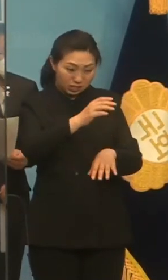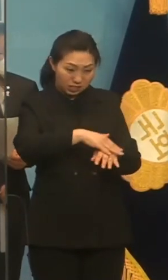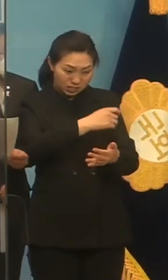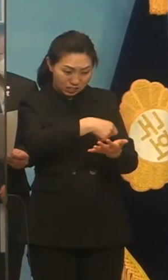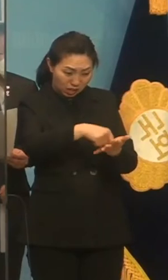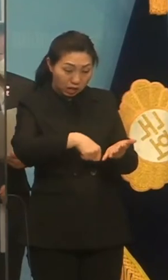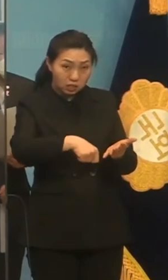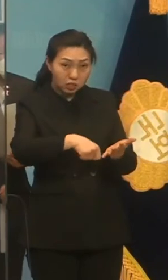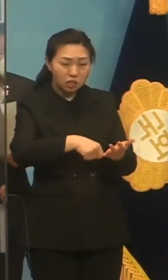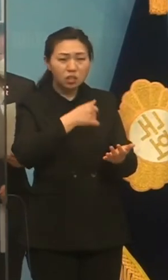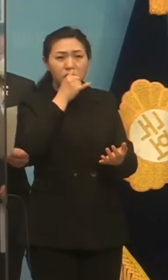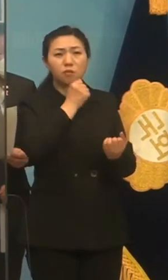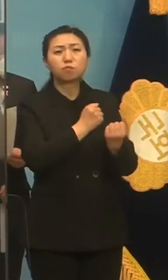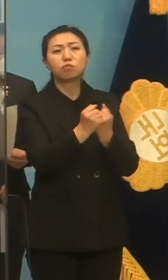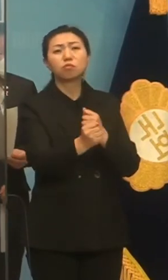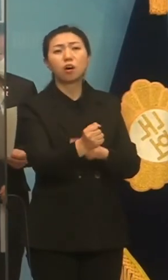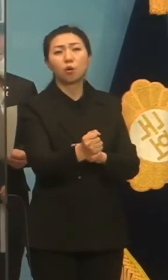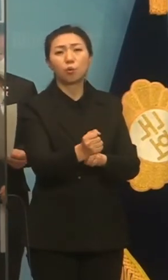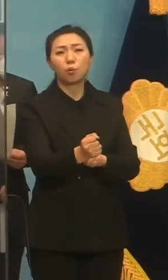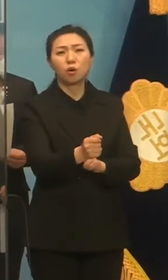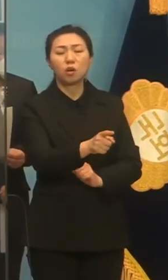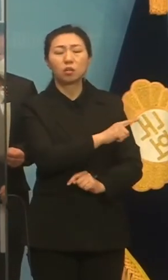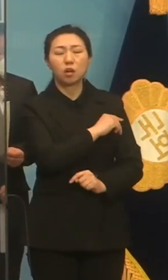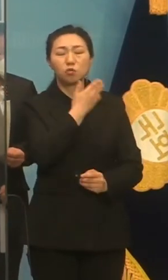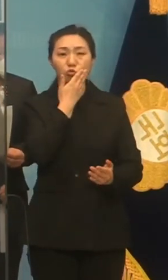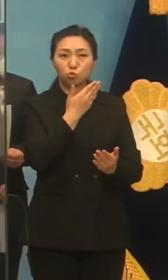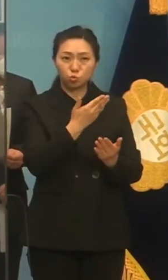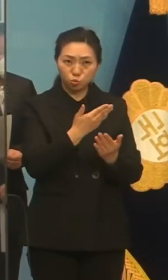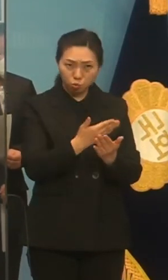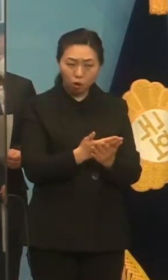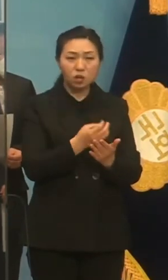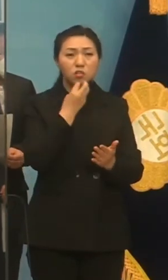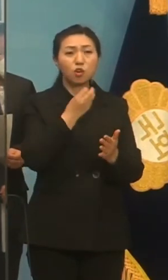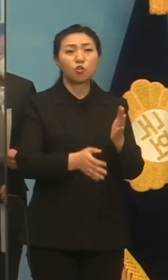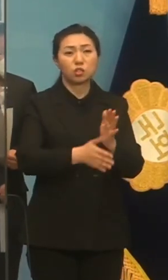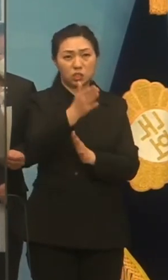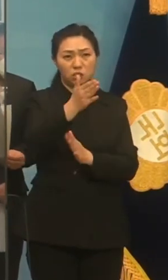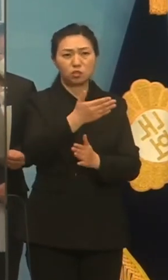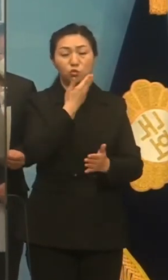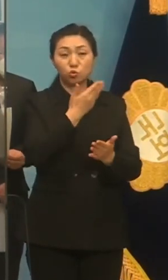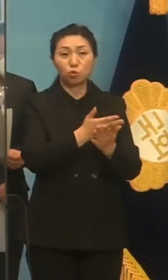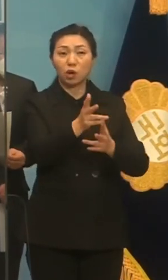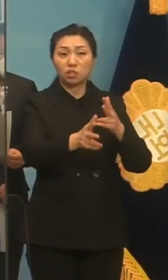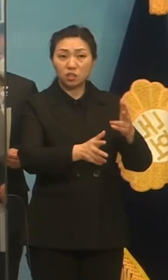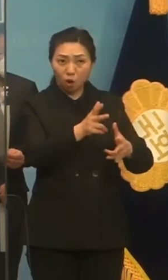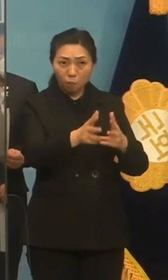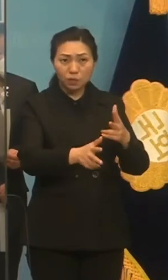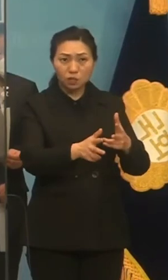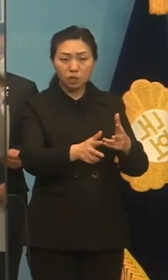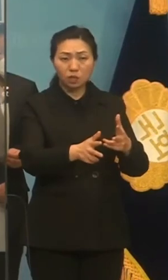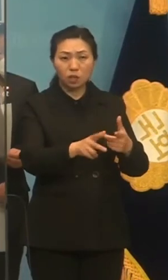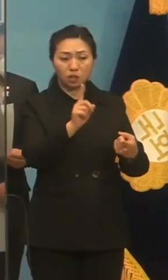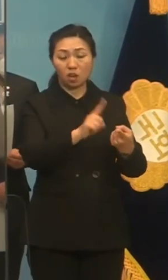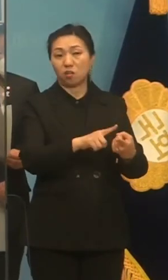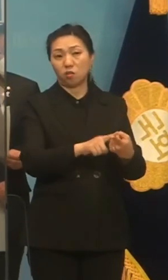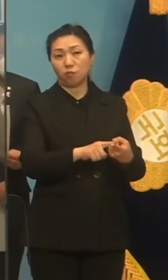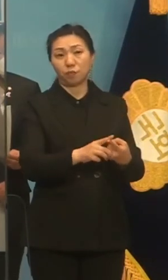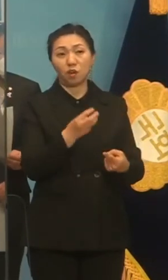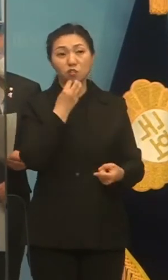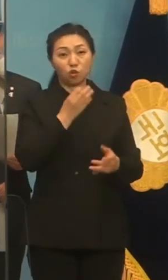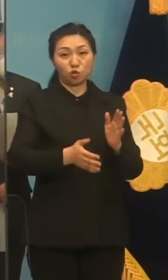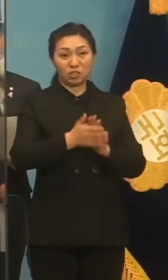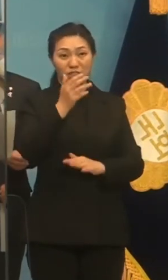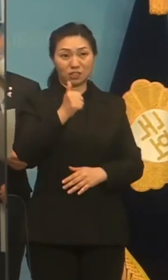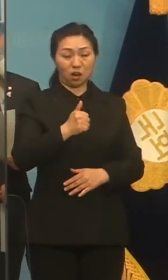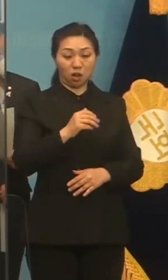중요한 시력 몸무게 하나의 이때 온도의 주요한 시장이 오늘